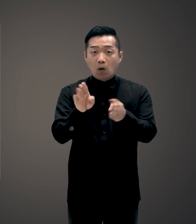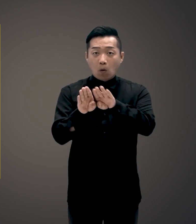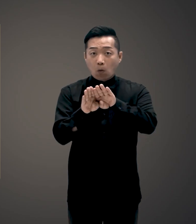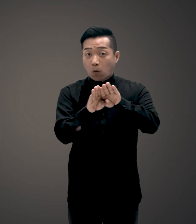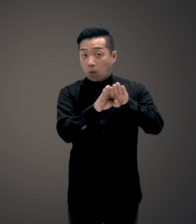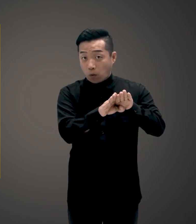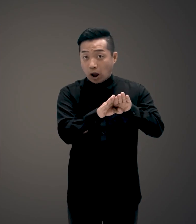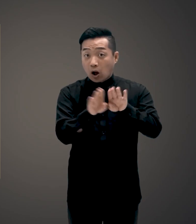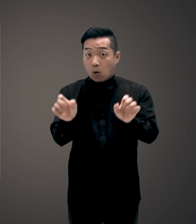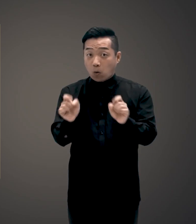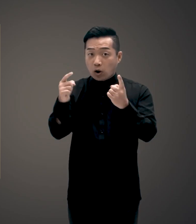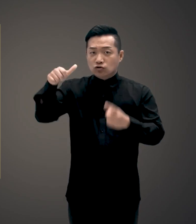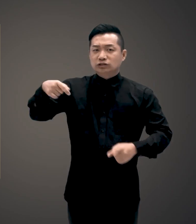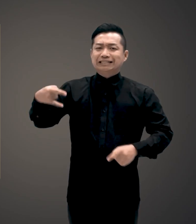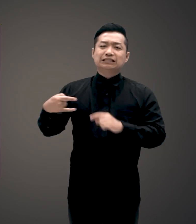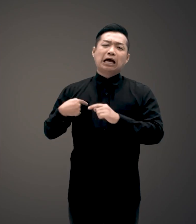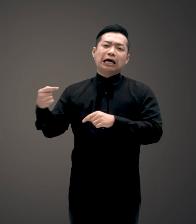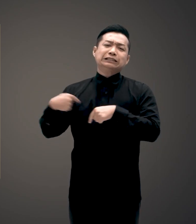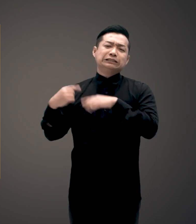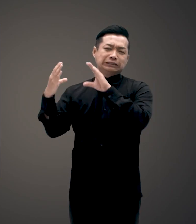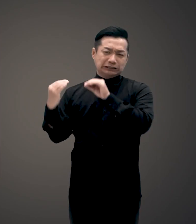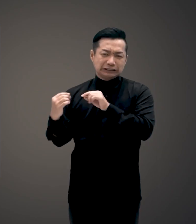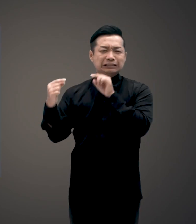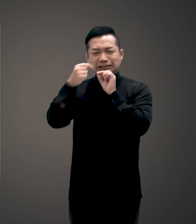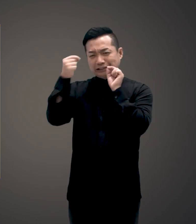주희와 친해지고 있다는 사실이다.